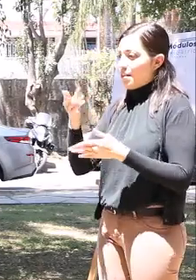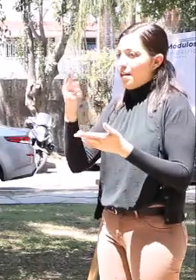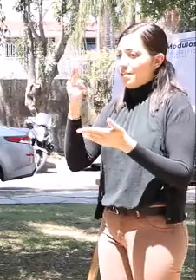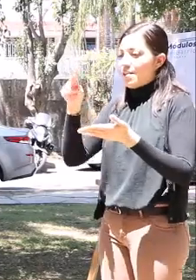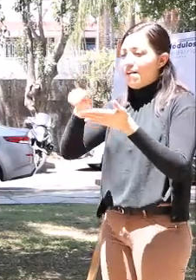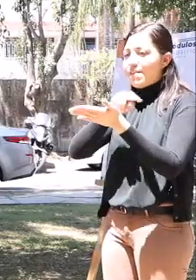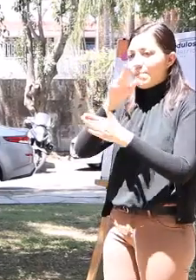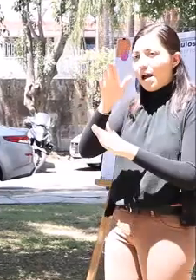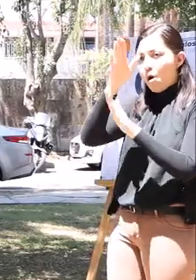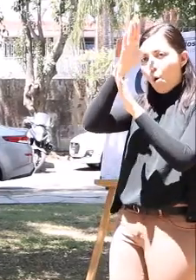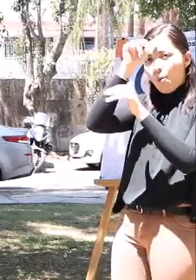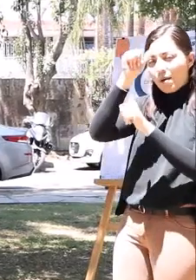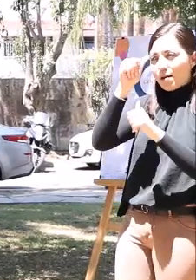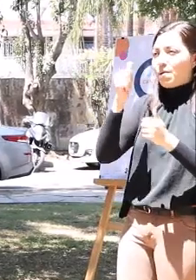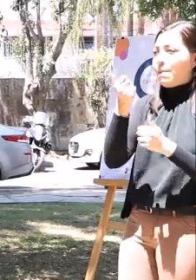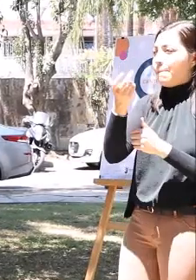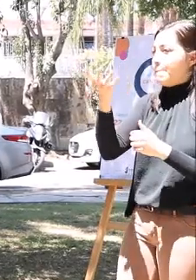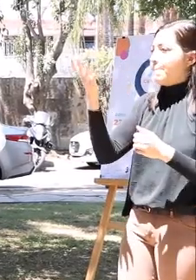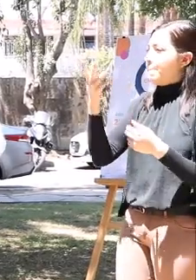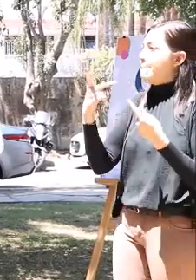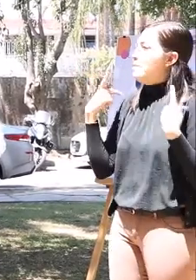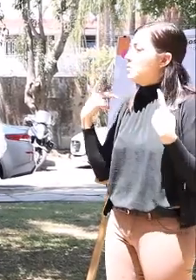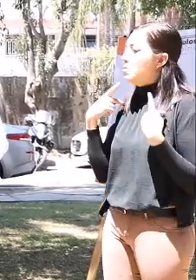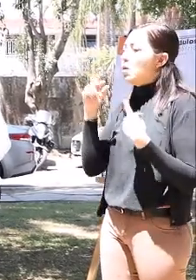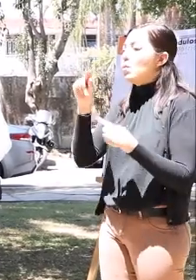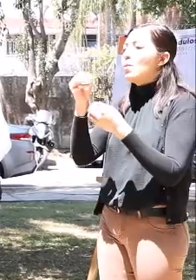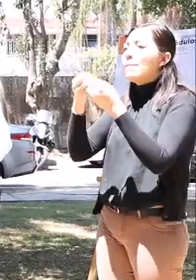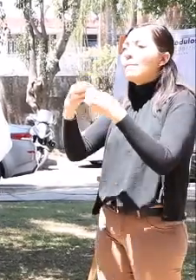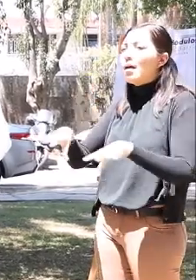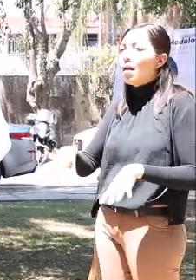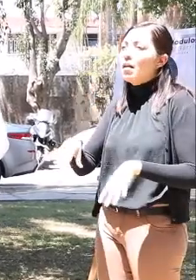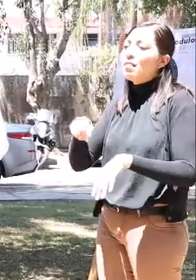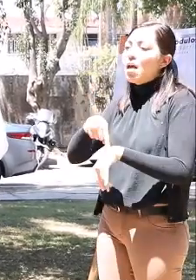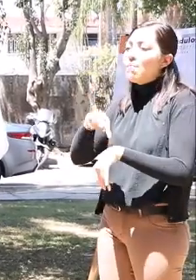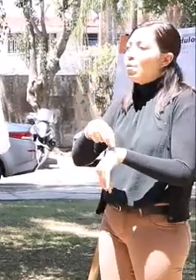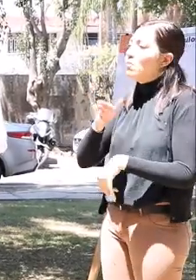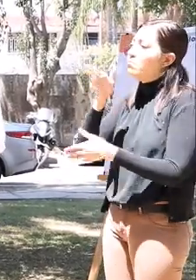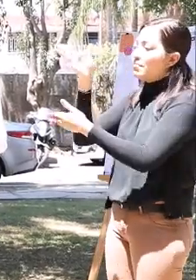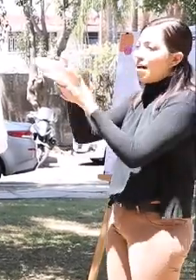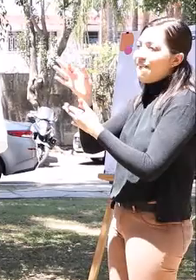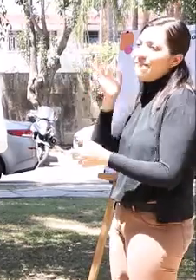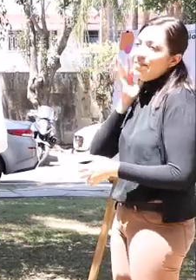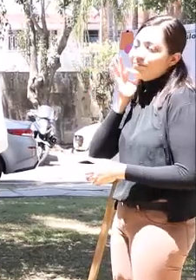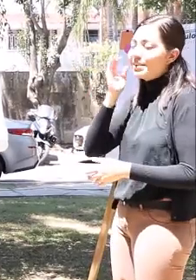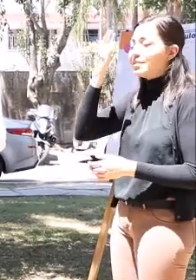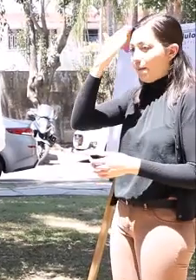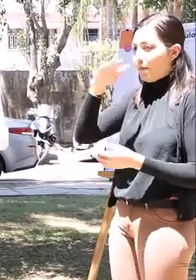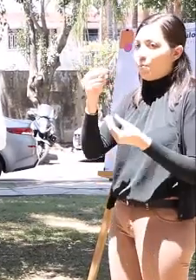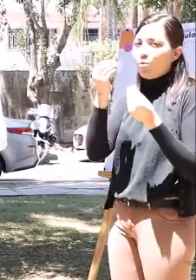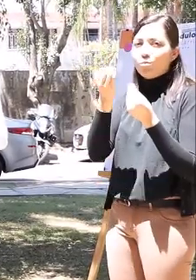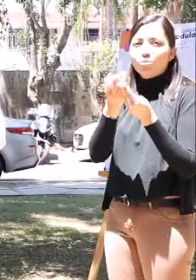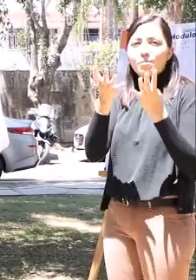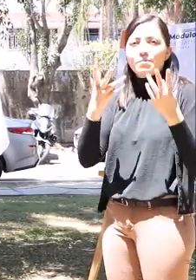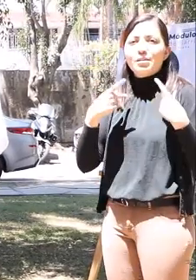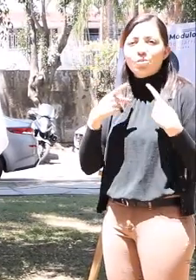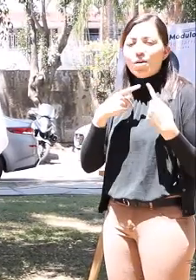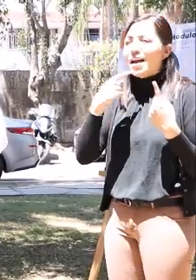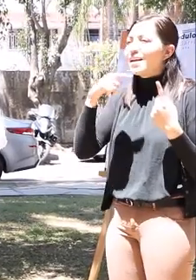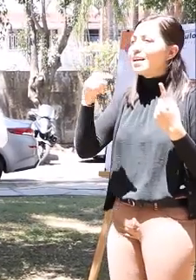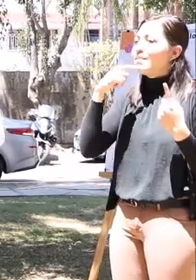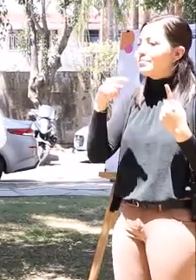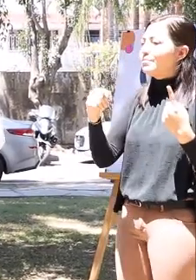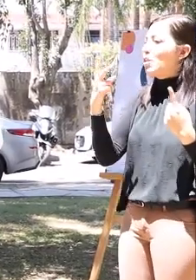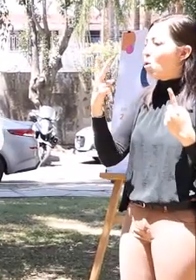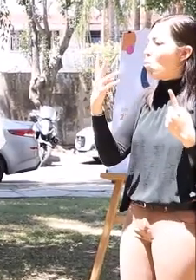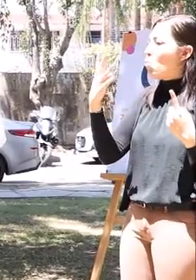que muchos ciudadanos no vayan a perder tiempo a la fiscalía. Sabemos que hay una queja recurrente, en promedio entre 2 y 4 horas